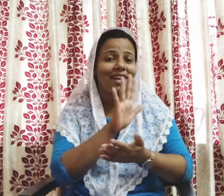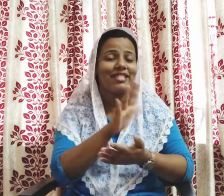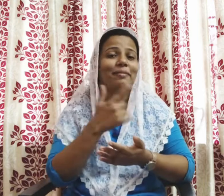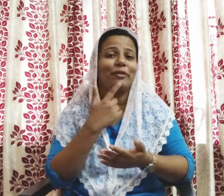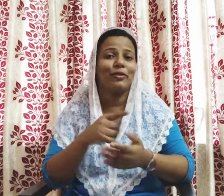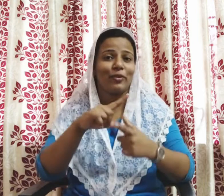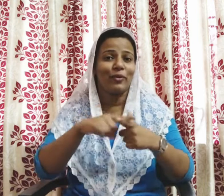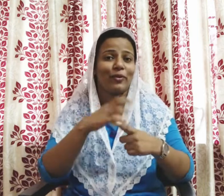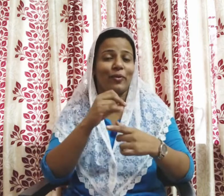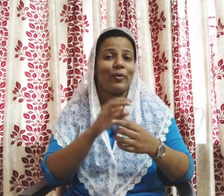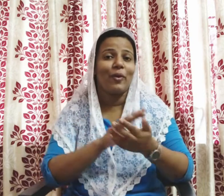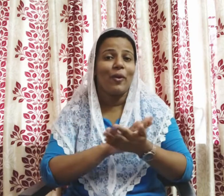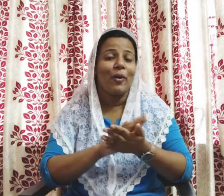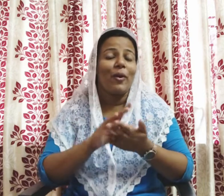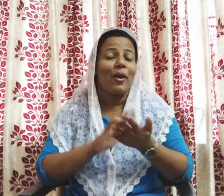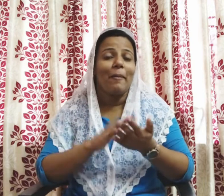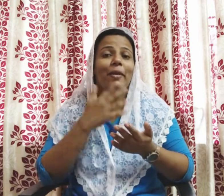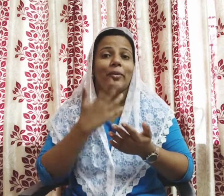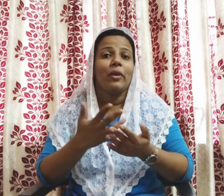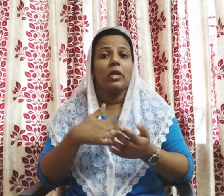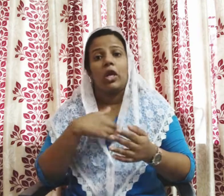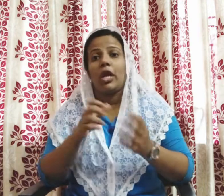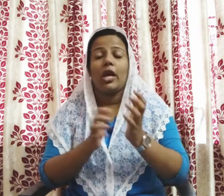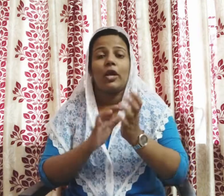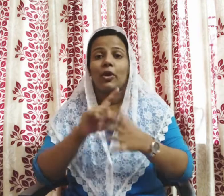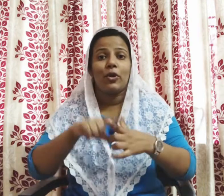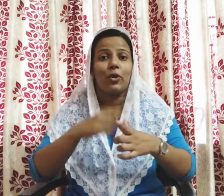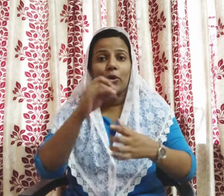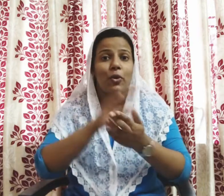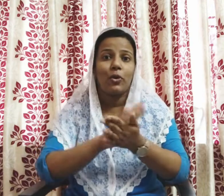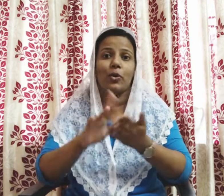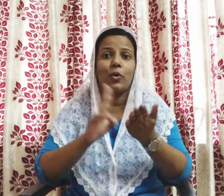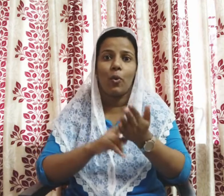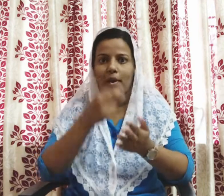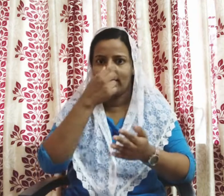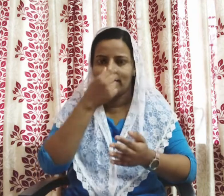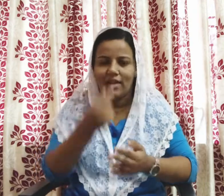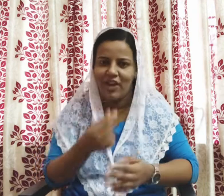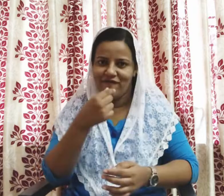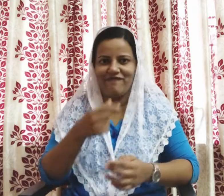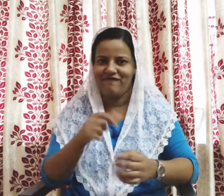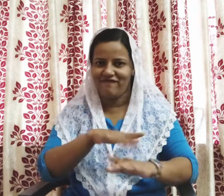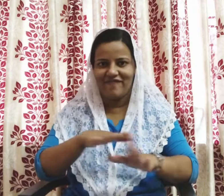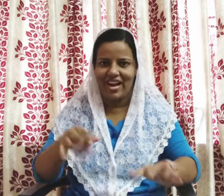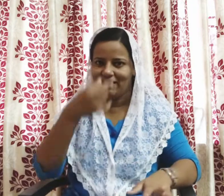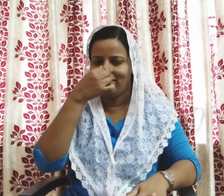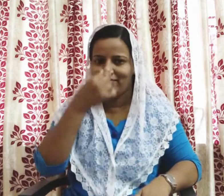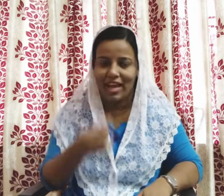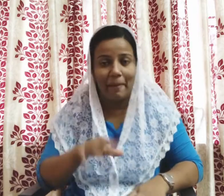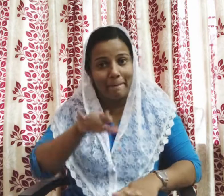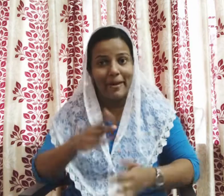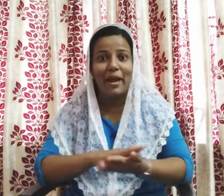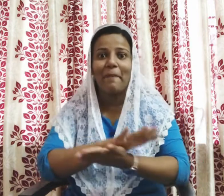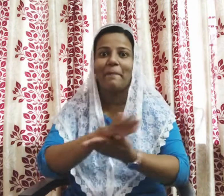5-ാം വാക്യം പറഞ്ഞു, യോഹന്നാൻ വെള്ളം കൊണ്ട് സ്നാനം കഴിപ്പിച്ചു, നിങ്ങൾക്കോ ഇനി ഏറെ നാൾ കഴിയും മുമ്പേ പരിശുദ്ധാത്മാവ് കൊണ്ട് സ്നാനം ലഭിക്കും എന്നിട്ട് പറഞ്ഞു,